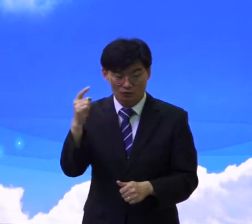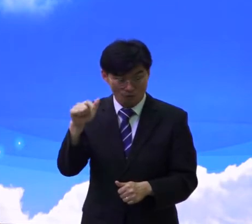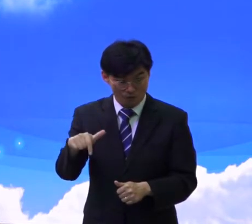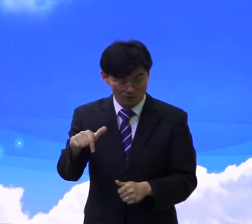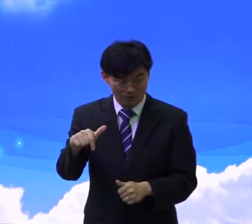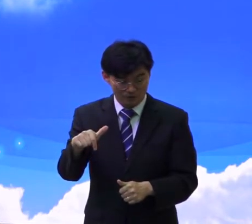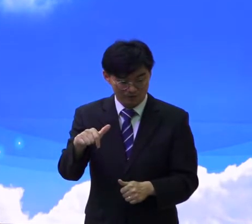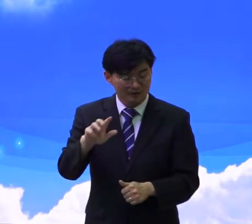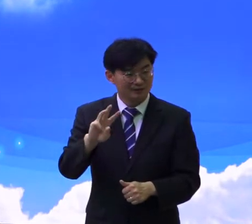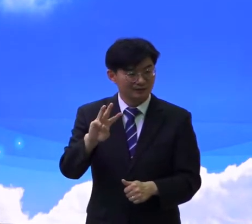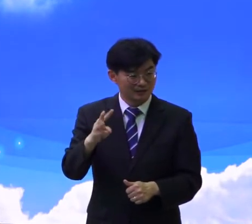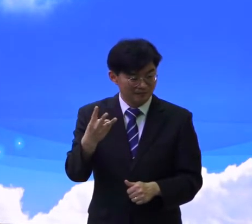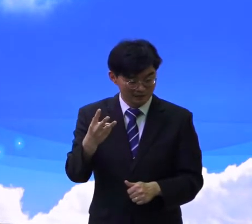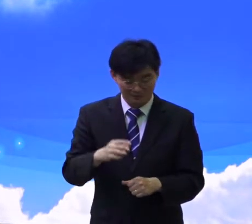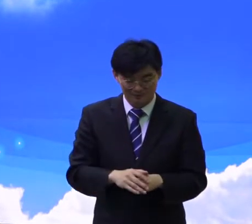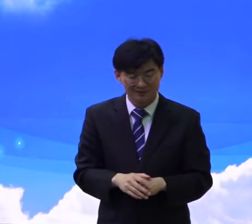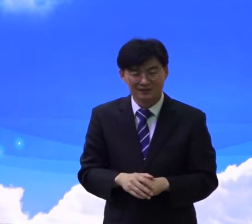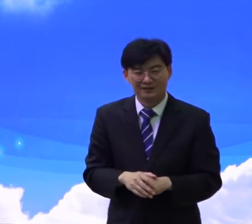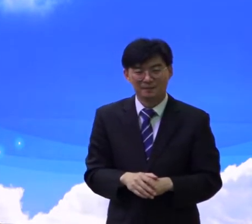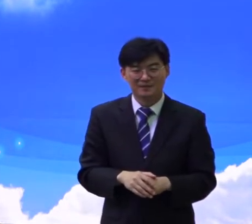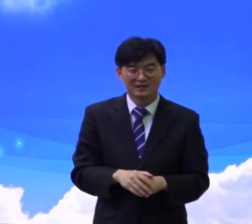말씀하십니다. 큰 용사여,